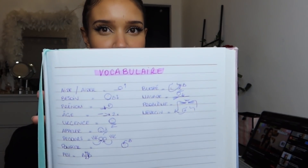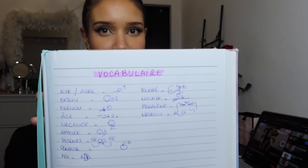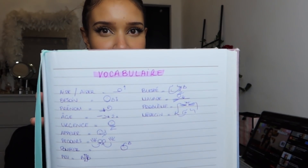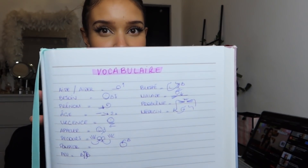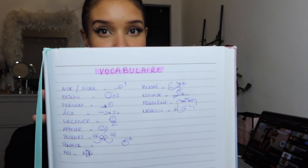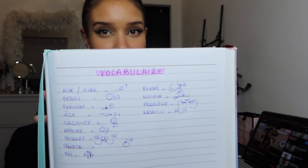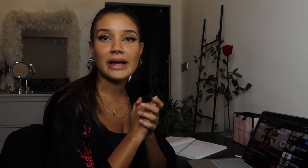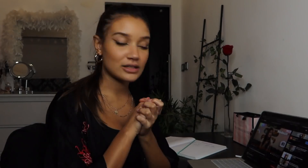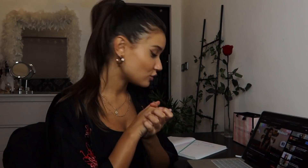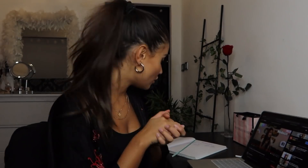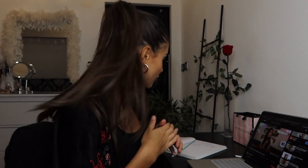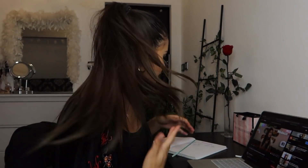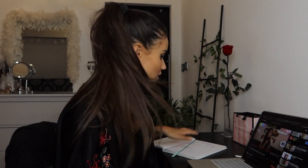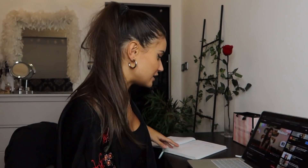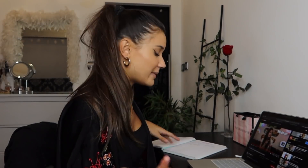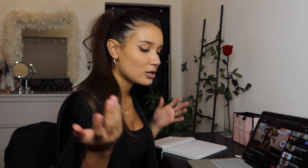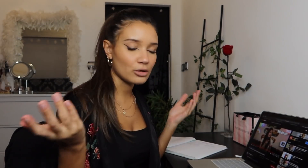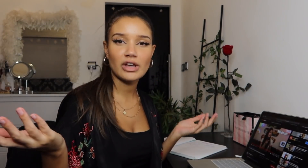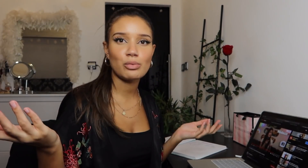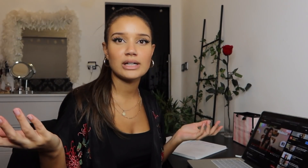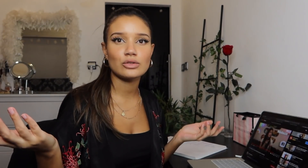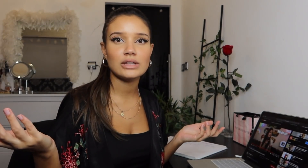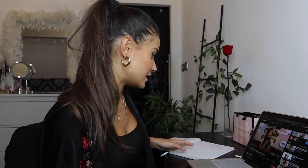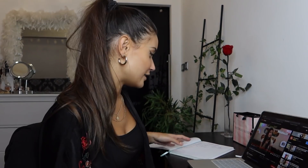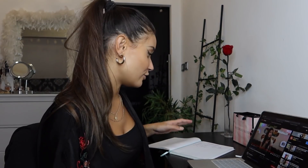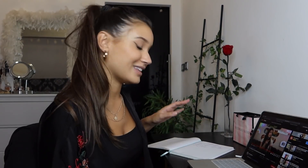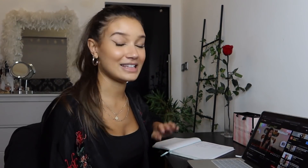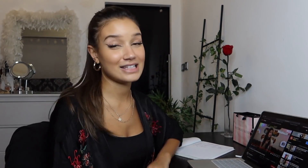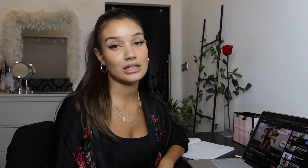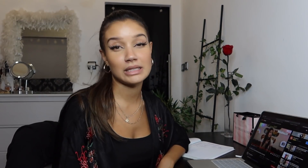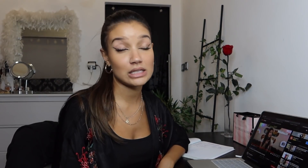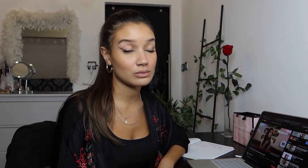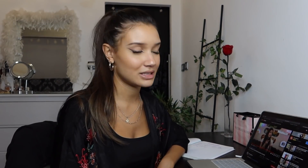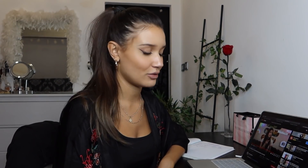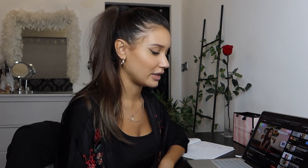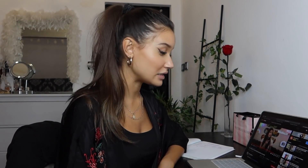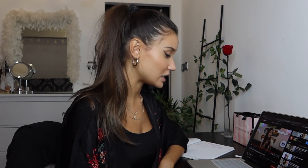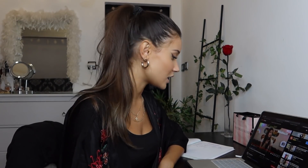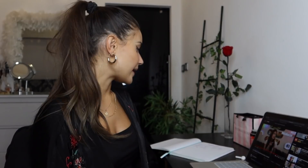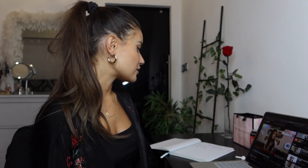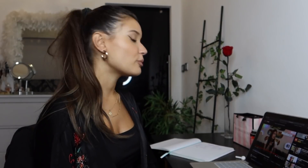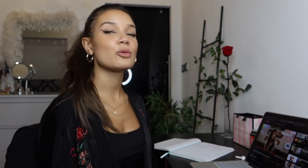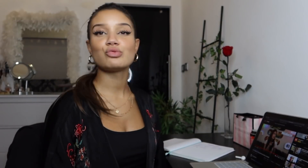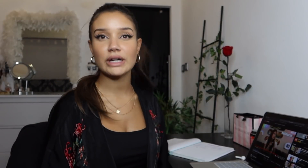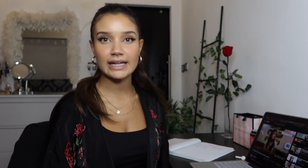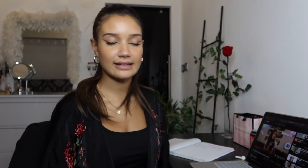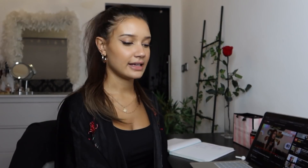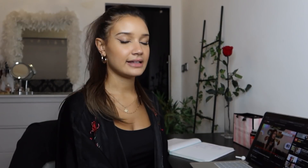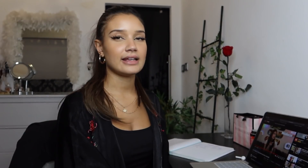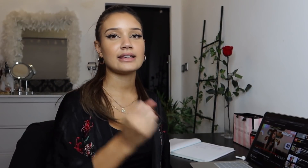les signes. Parce que en fait je sais pas comment faire pour les retenir. J'essaie de faire des dessins mais laisse tomber, ça veut rien dire. Par exemple pour aider, aider qui est